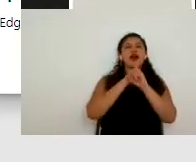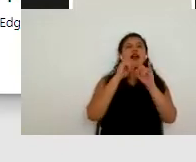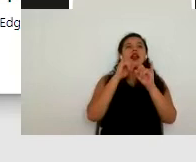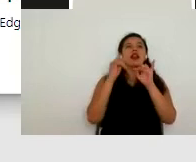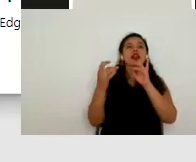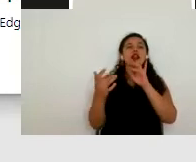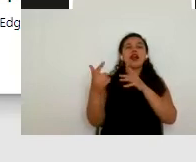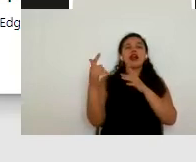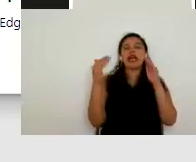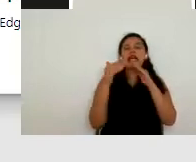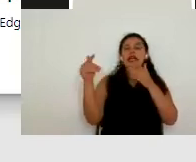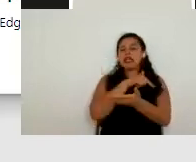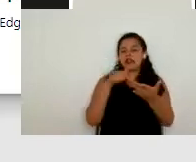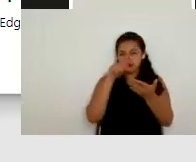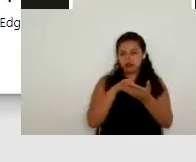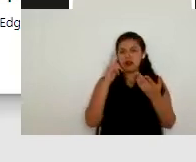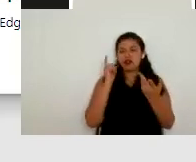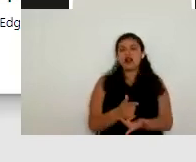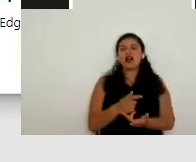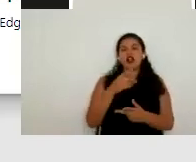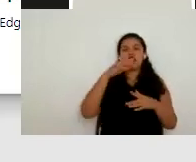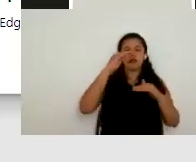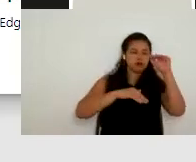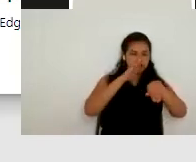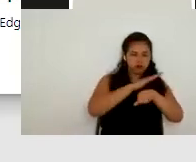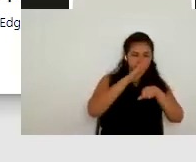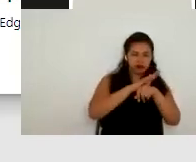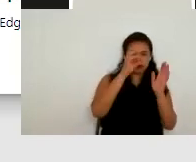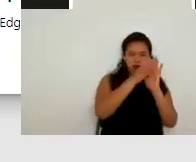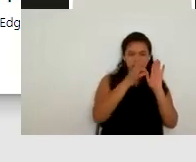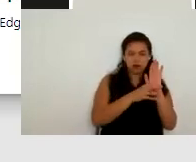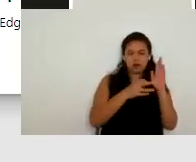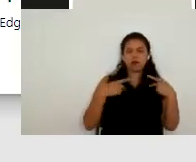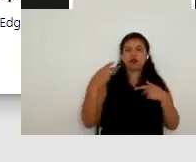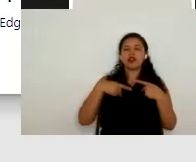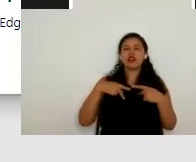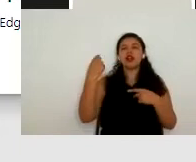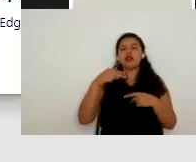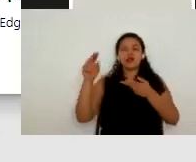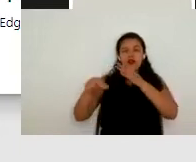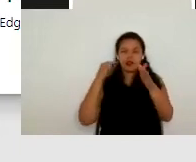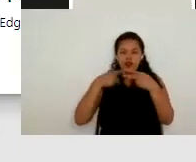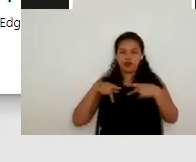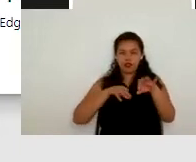el puntaje y la clasificación el nombre y la firma del trabajador social excel